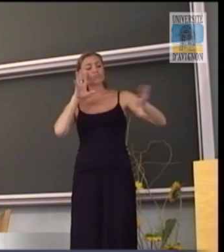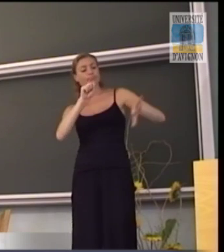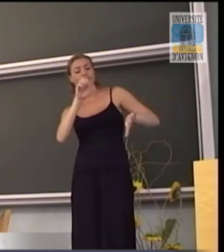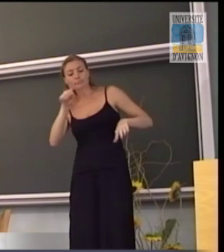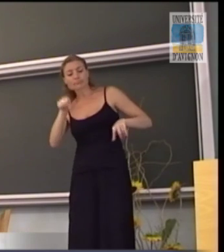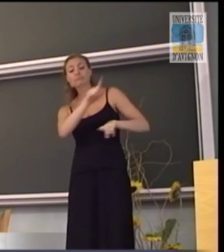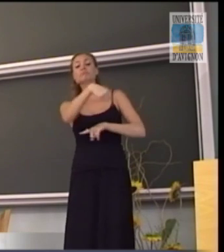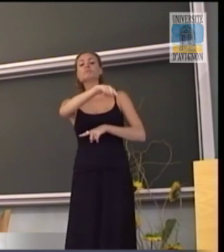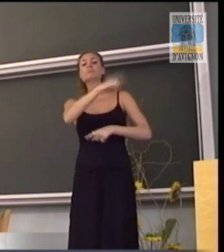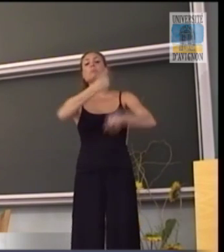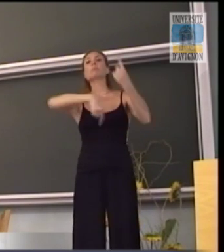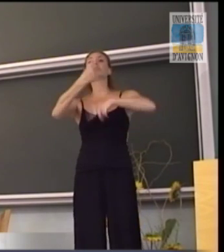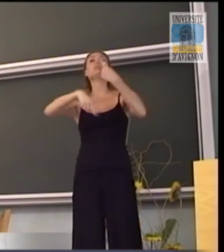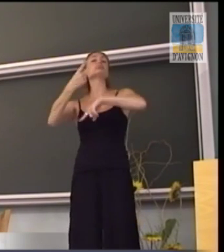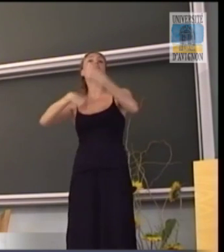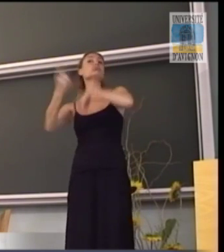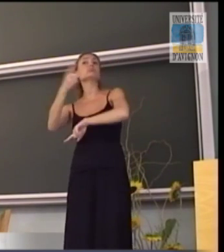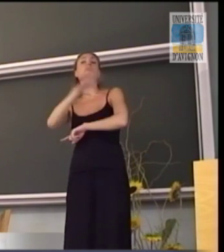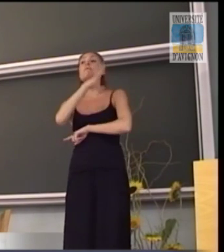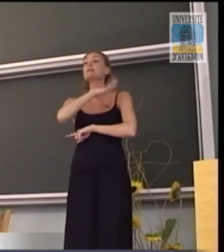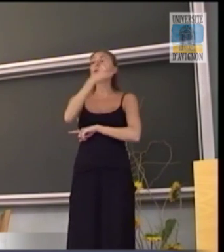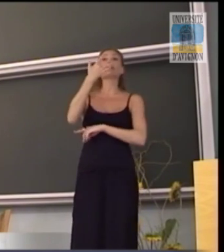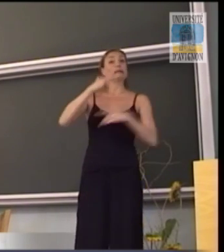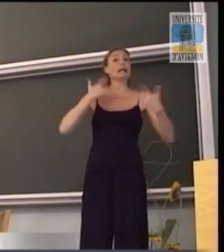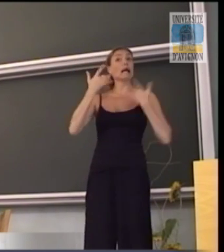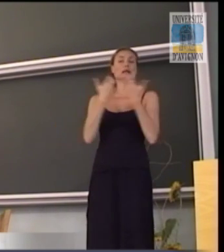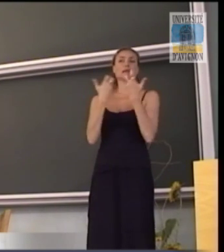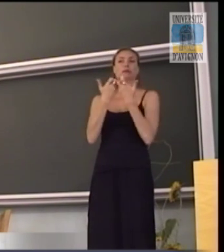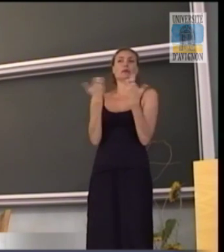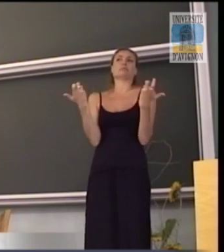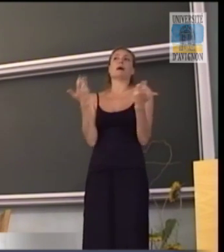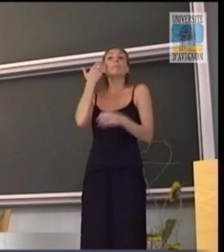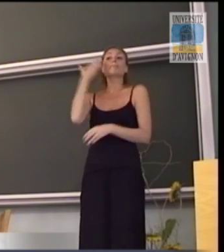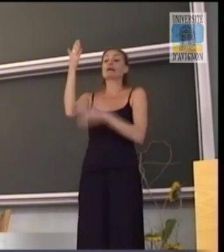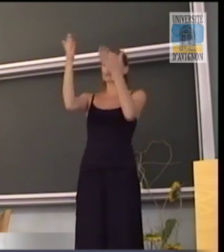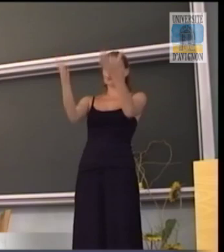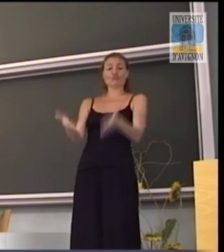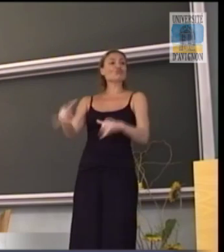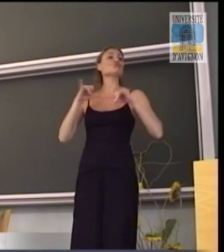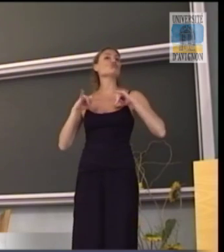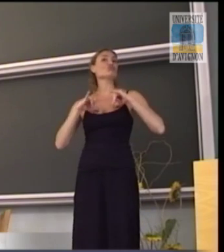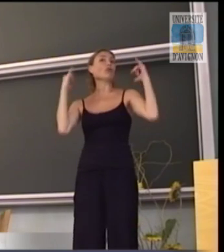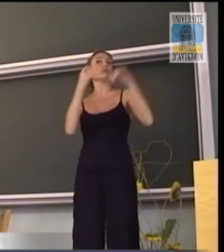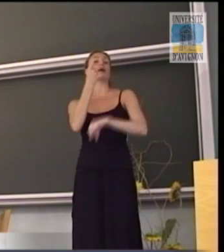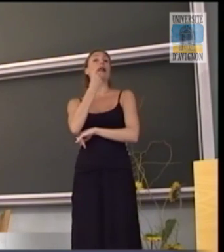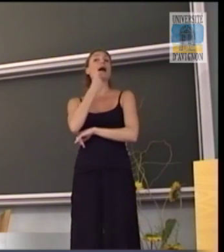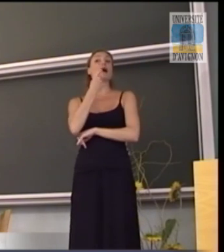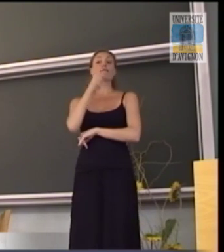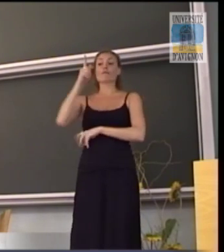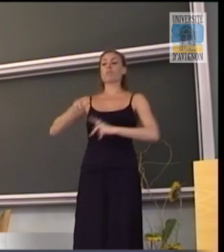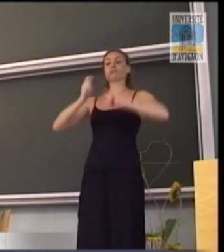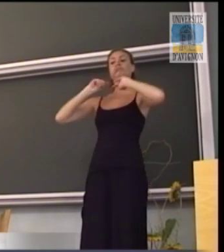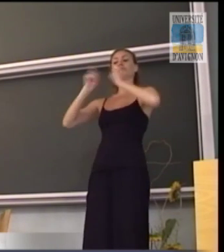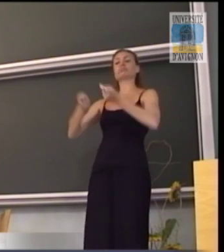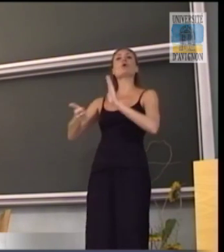théâtre et professeur de théâtre, disait: il faudrait systématiquement confier à tout jeune élève en art dramatique le rôle